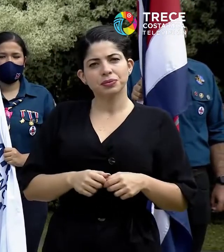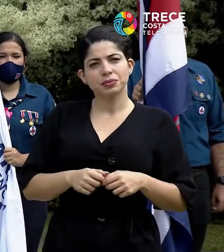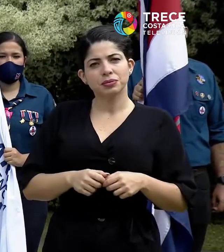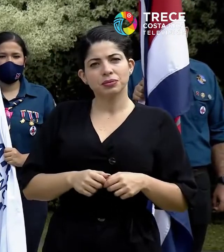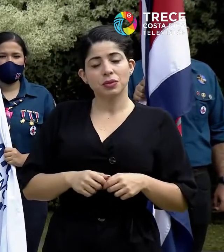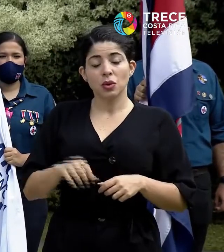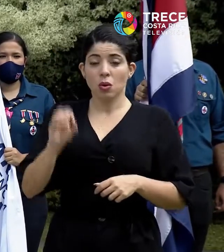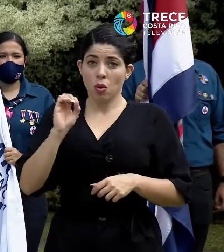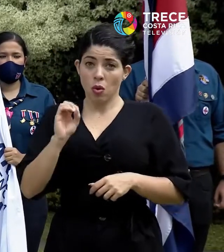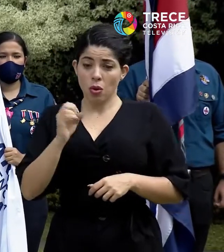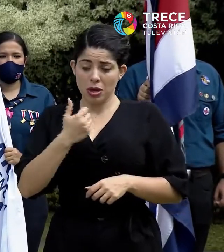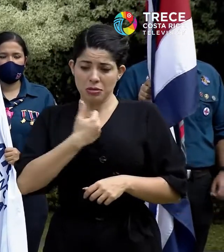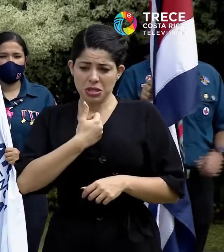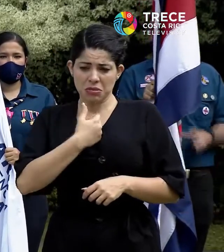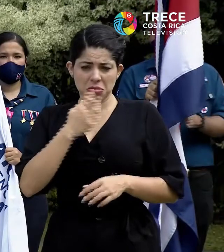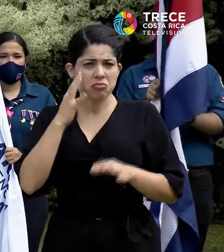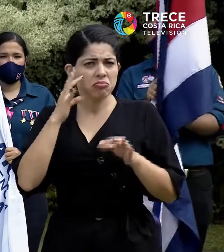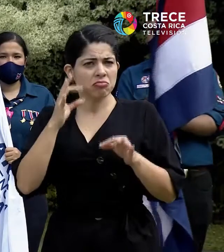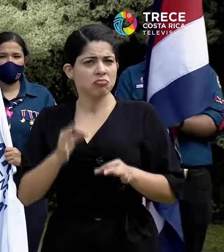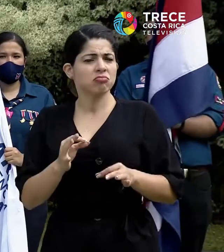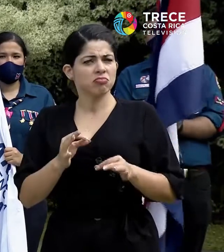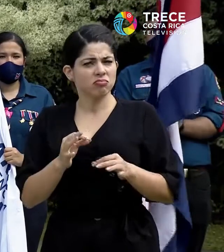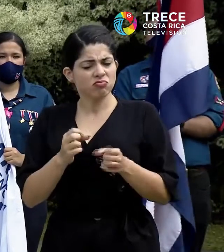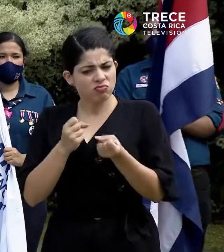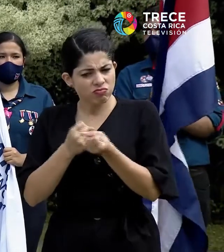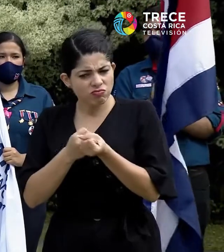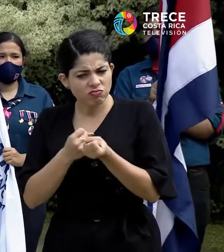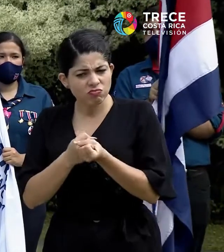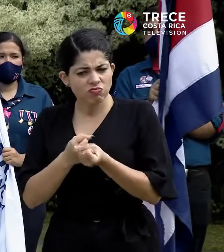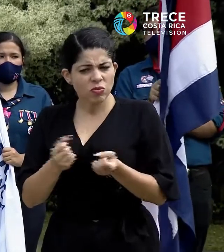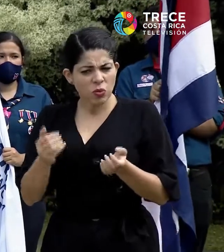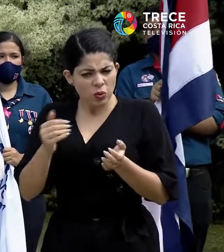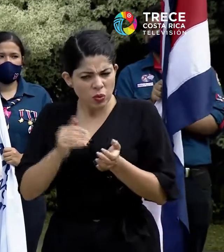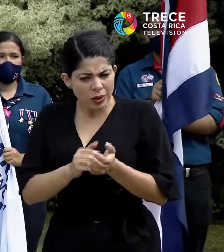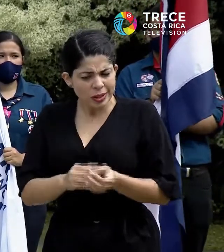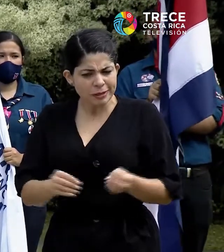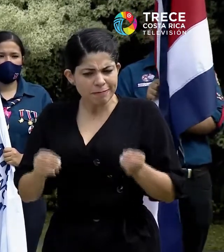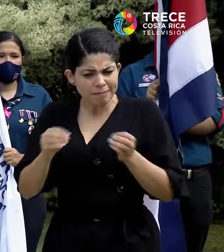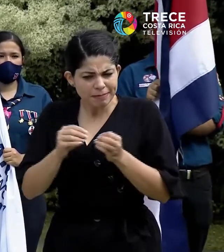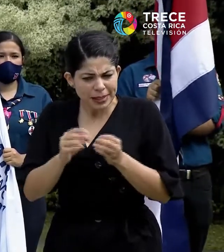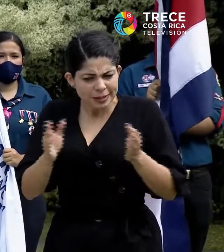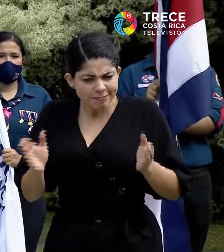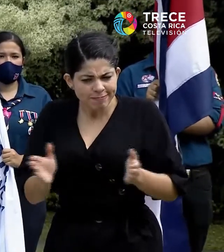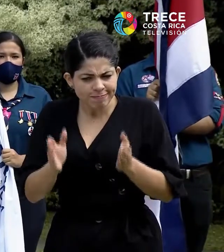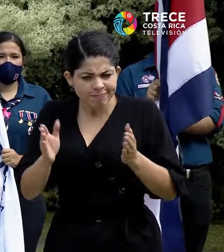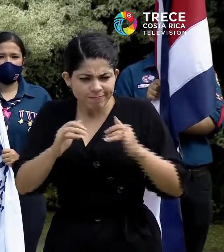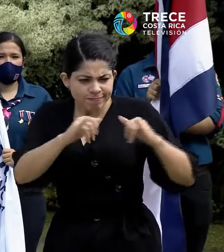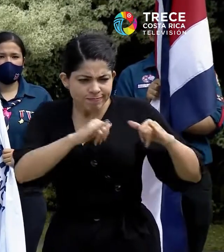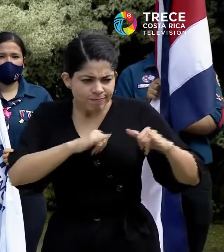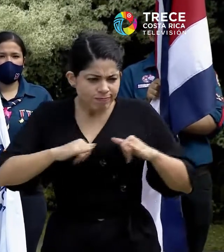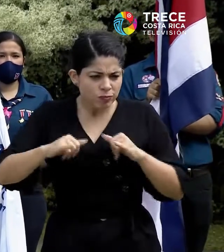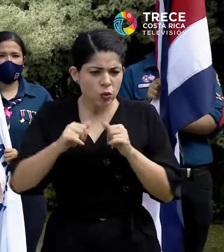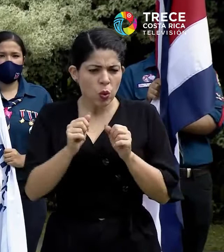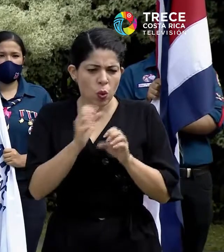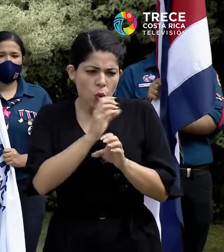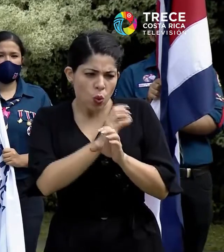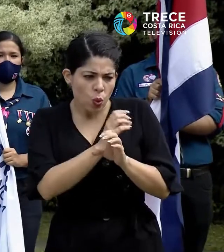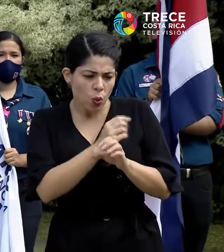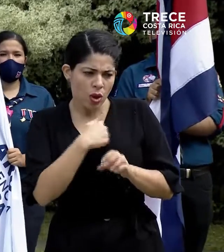O elegimos ser capaces de apostar cada vez y de nuevo a esa construcción de lo común, a cuidarnos,